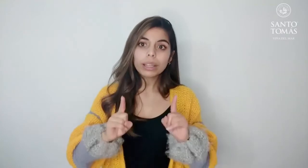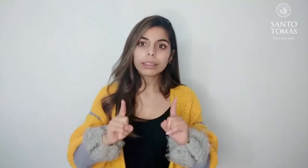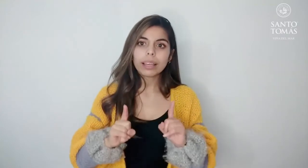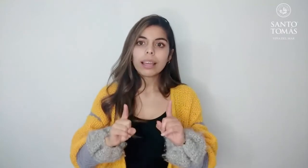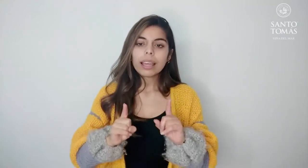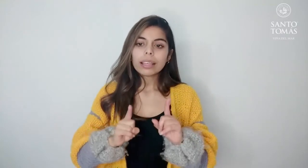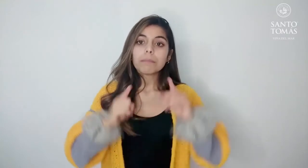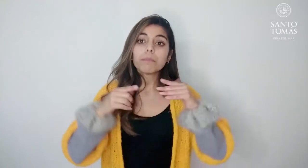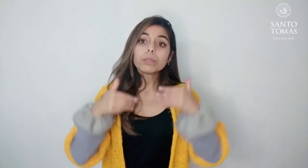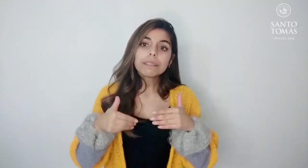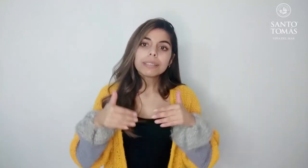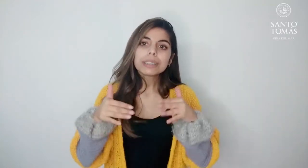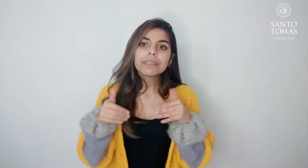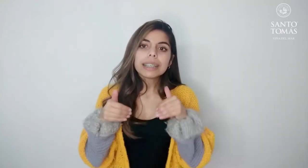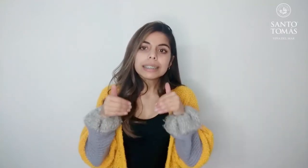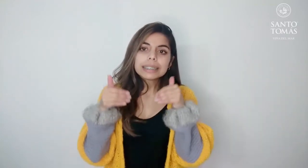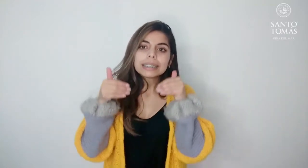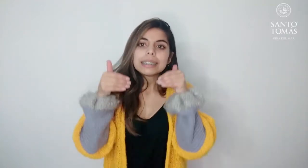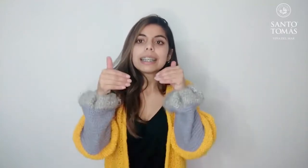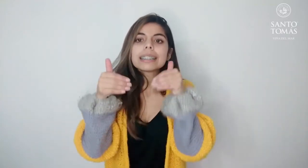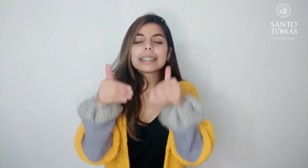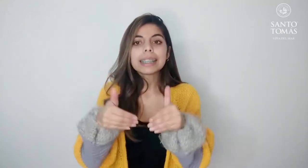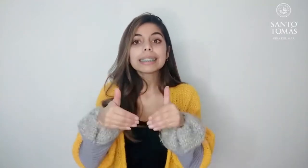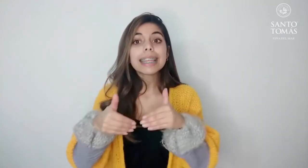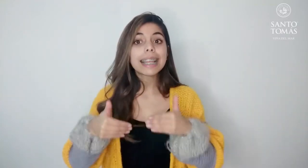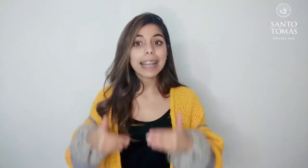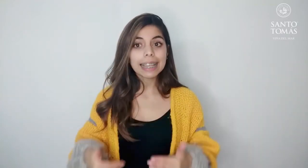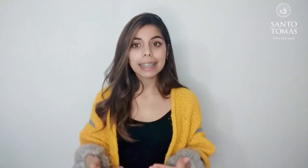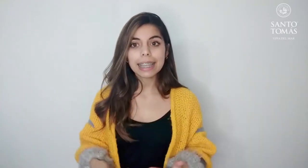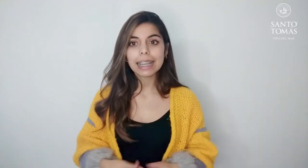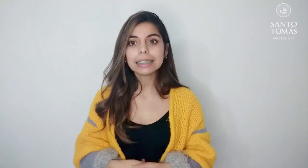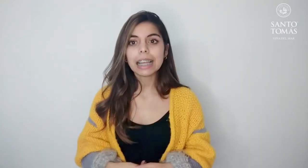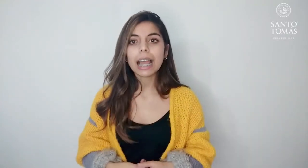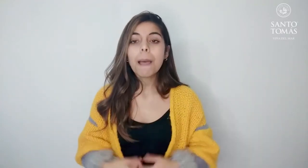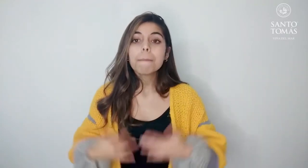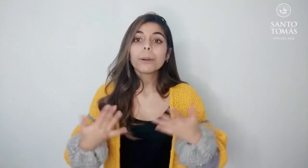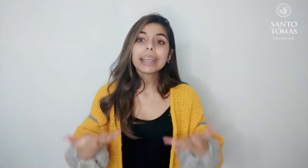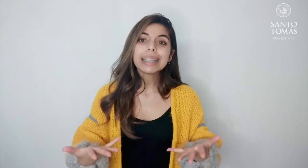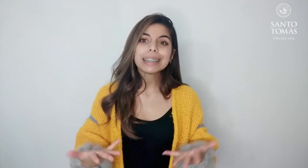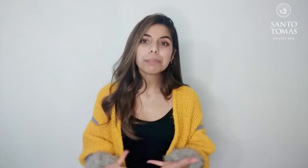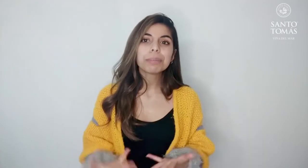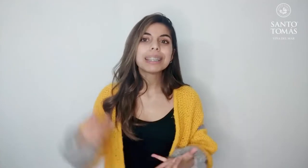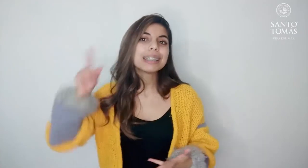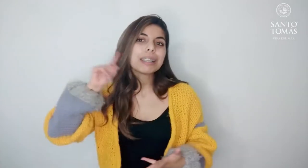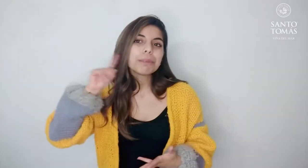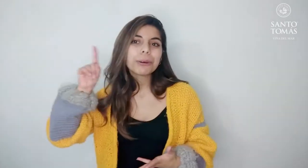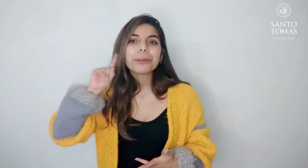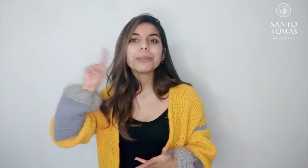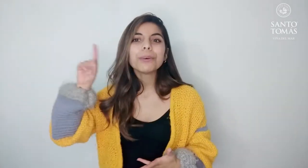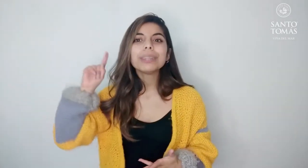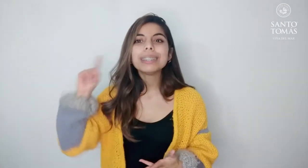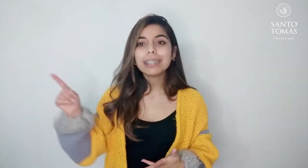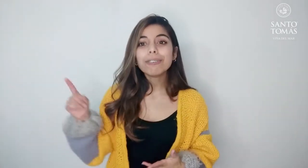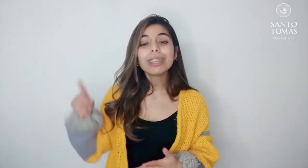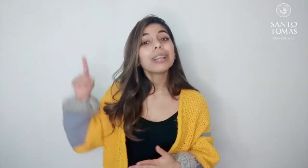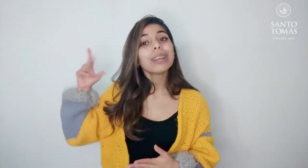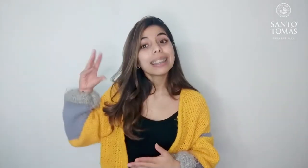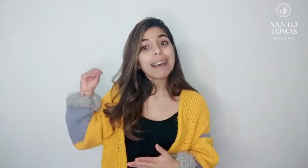cuenta que muchas veces van a necesitar sentarse adelante de la sala porque el intérprete tiene mejor resto auditivo de lo que está